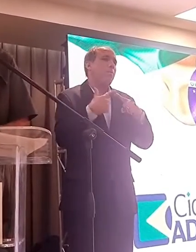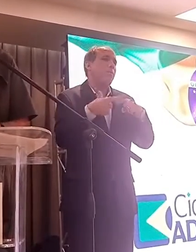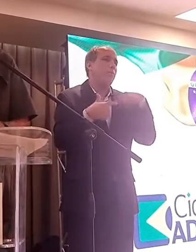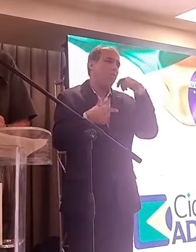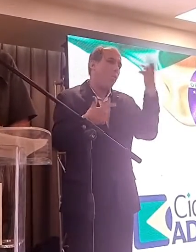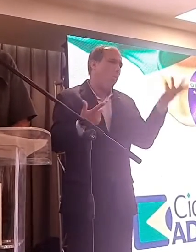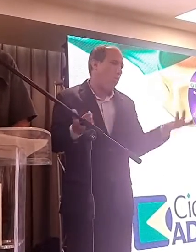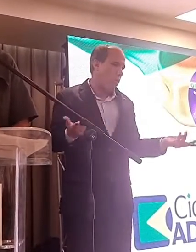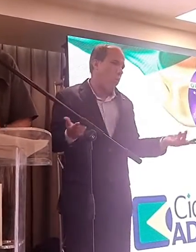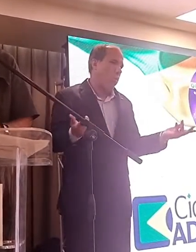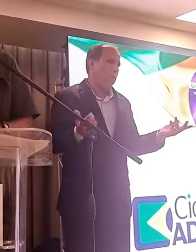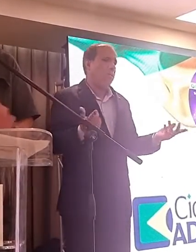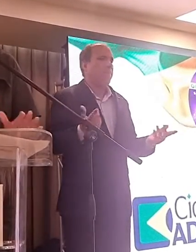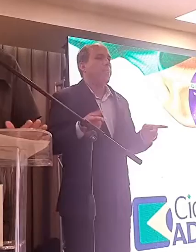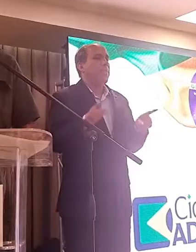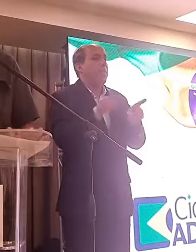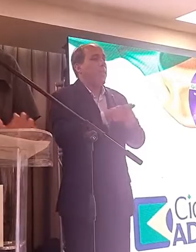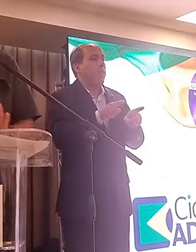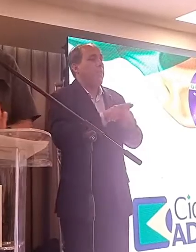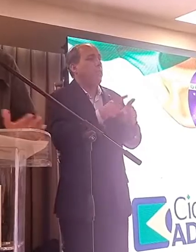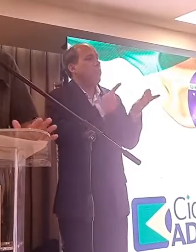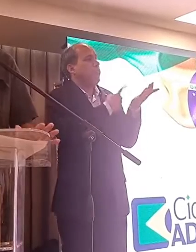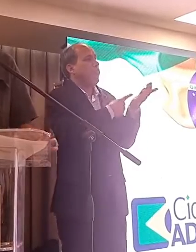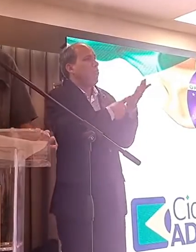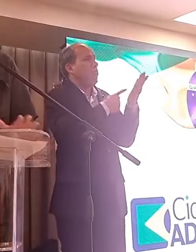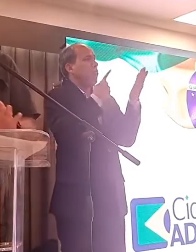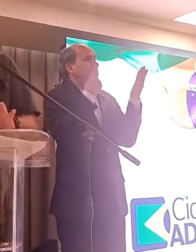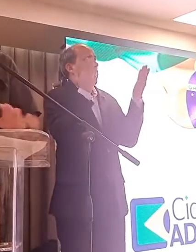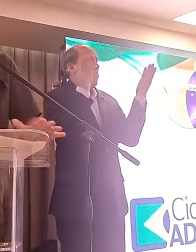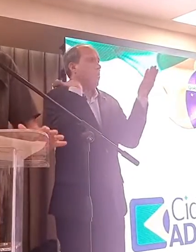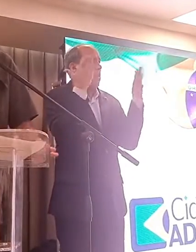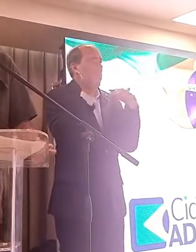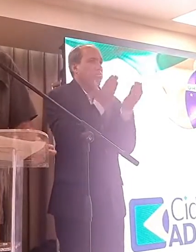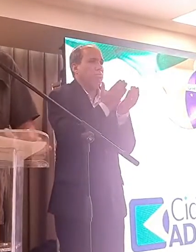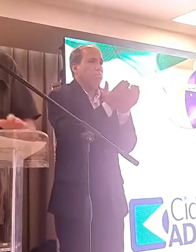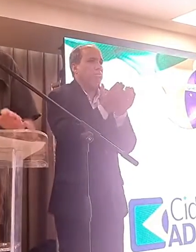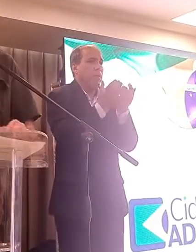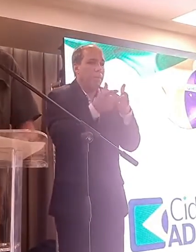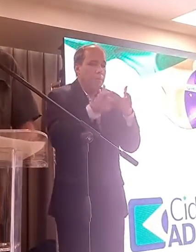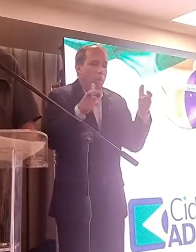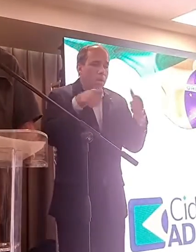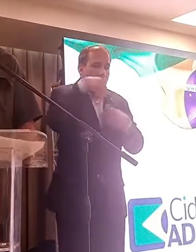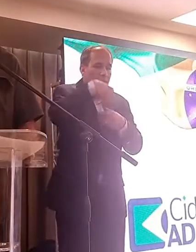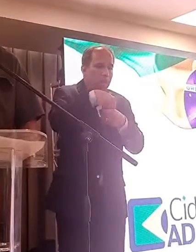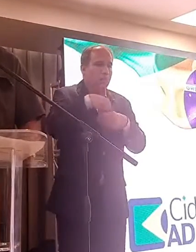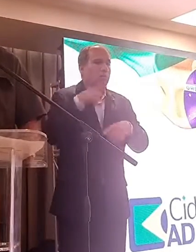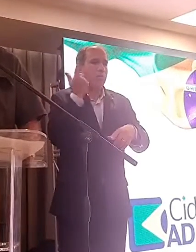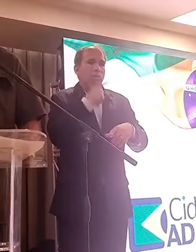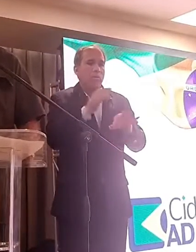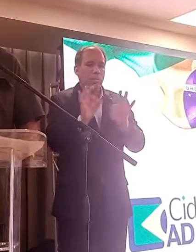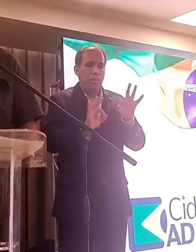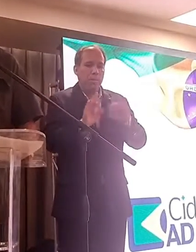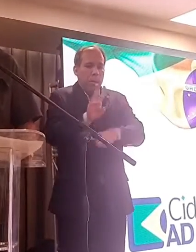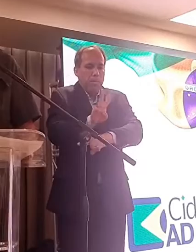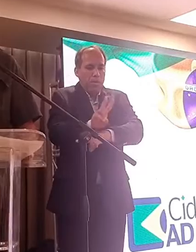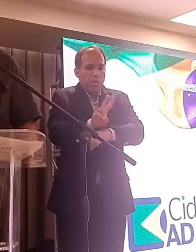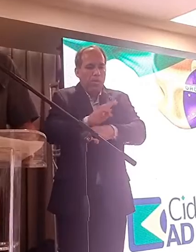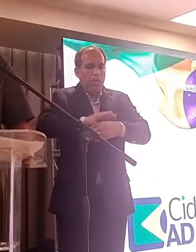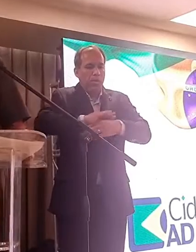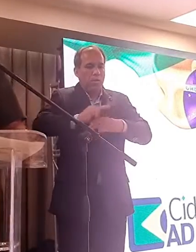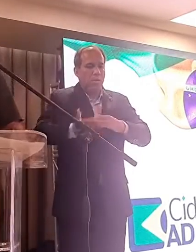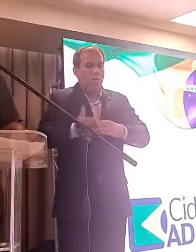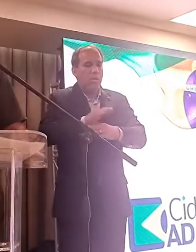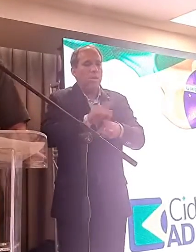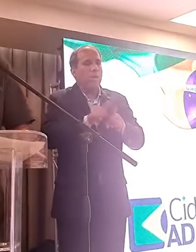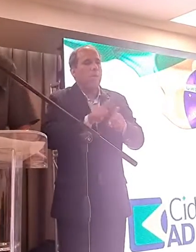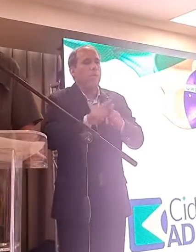Brasil, capitão dos portos, essas embarcações quase todas já estão com a proteção no eixo. E mais ainda, colocamos essas mulheres